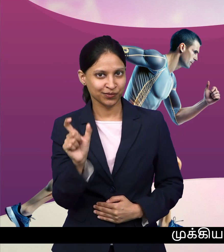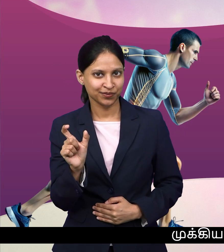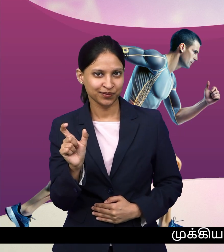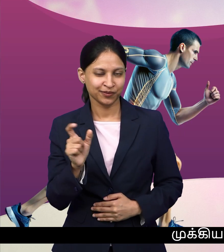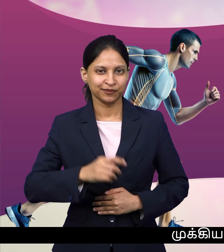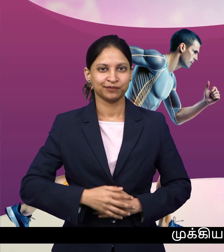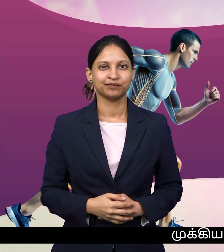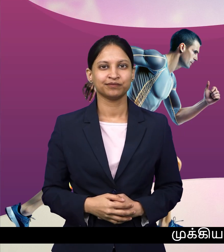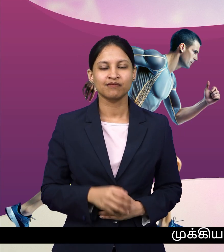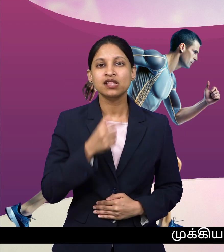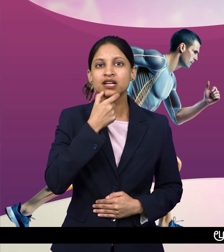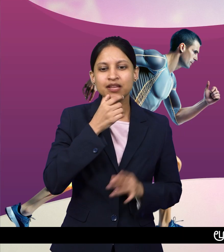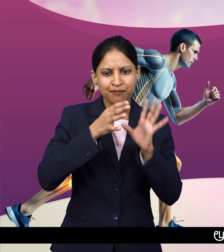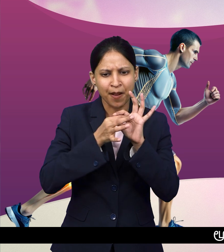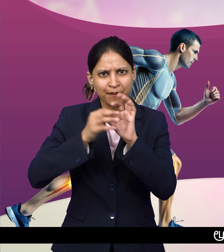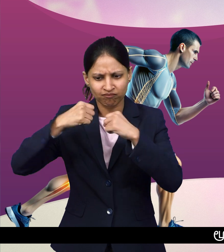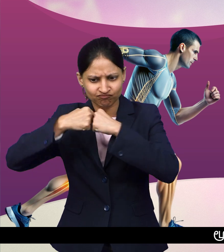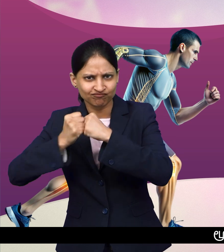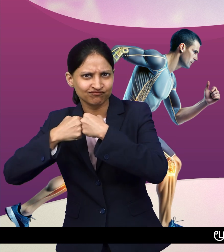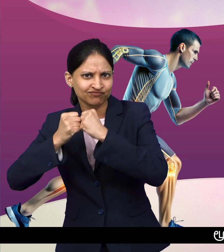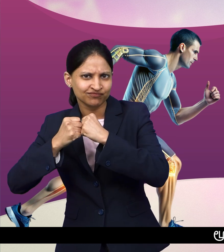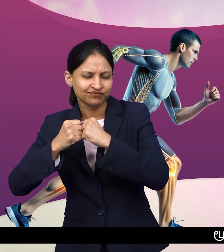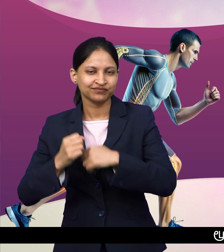முக்கிய வார்த்தைகள்: மூட்டுகள்,